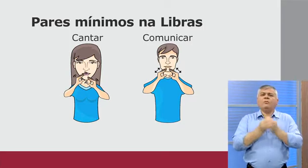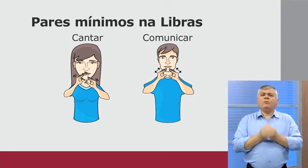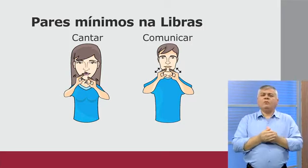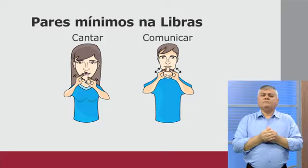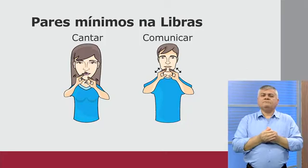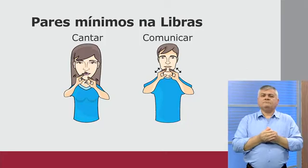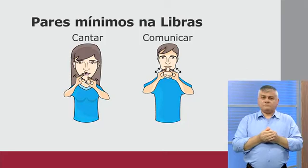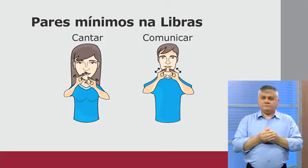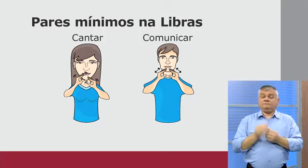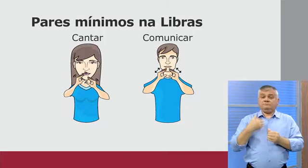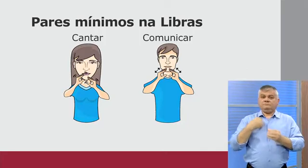comunicar com o professor Ronaldo.